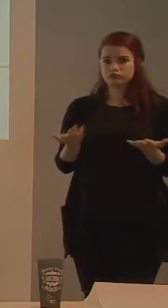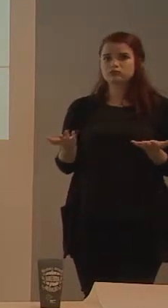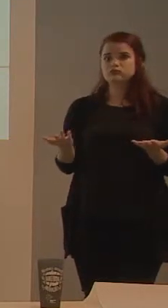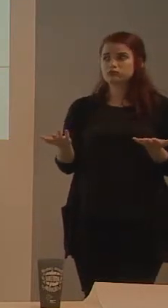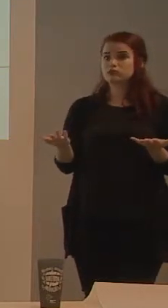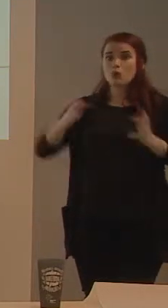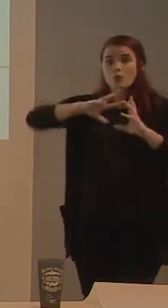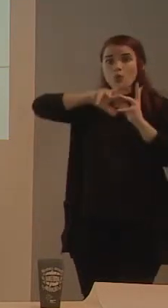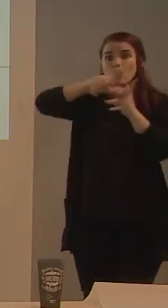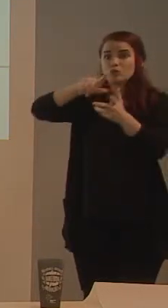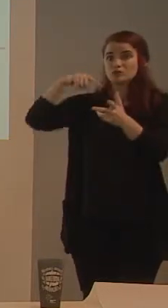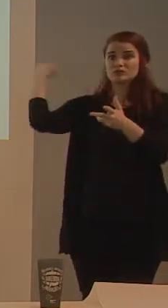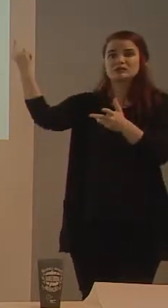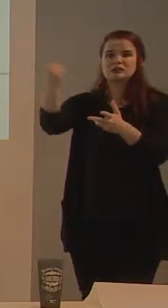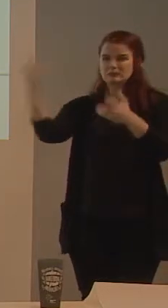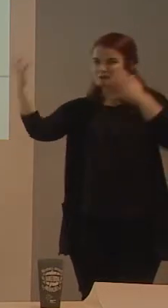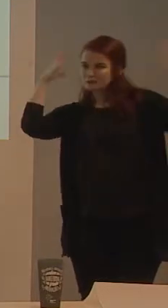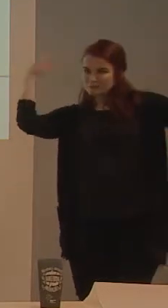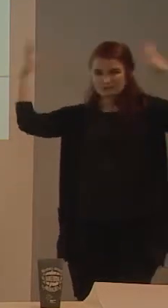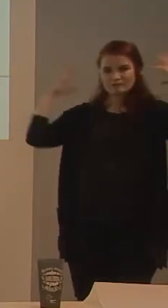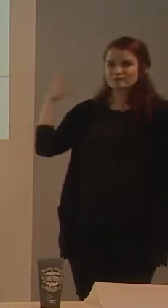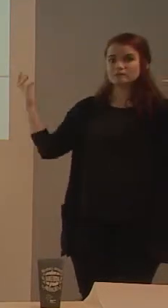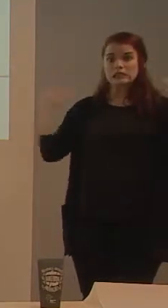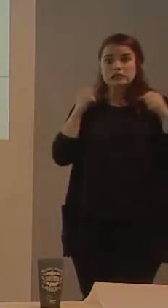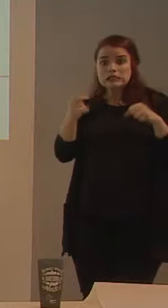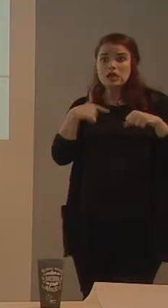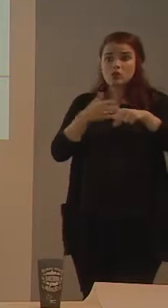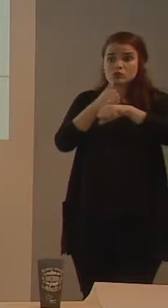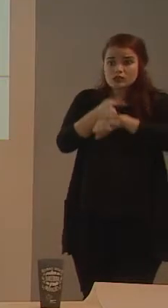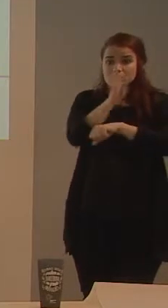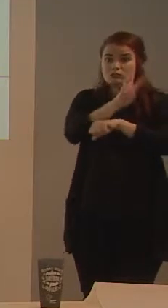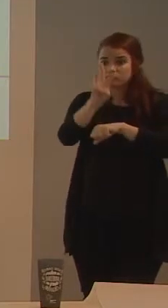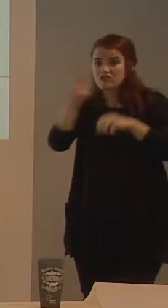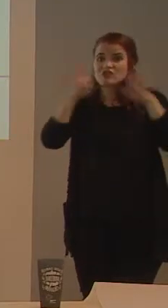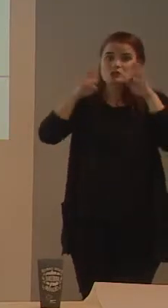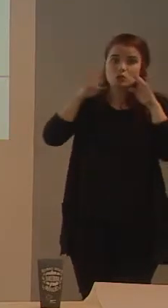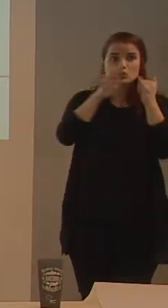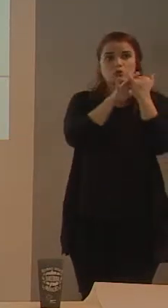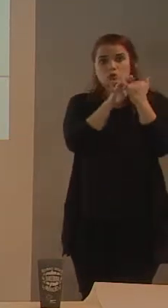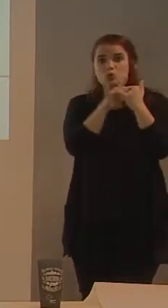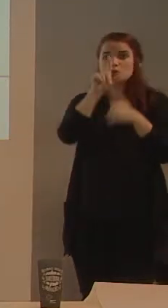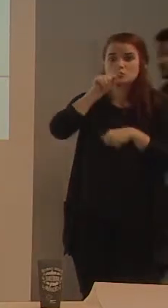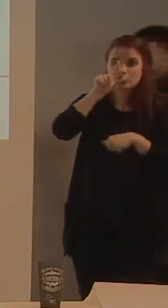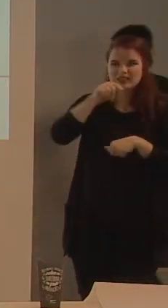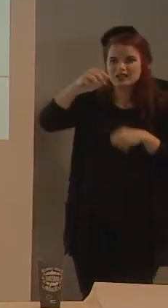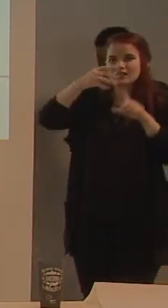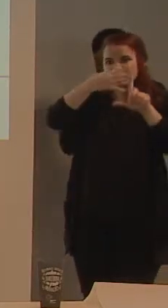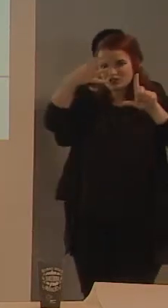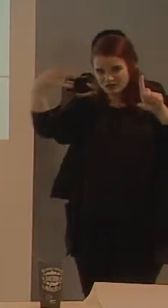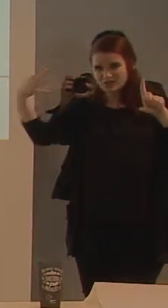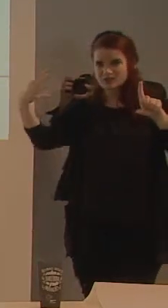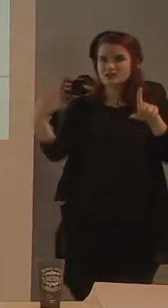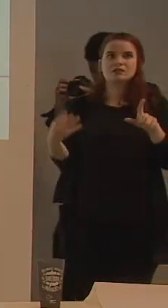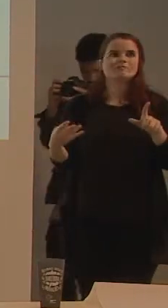O mundo ao redor não dá tréguas. Os sites que ela costuma acessar, como Facebook, YouTube, Twitter, Netflix,